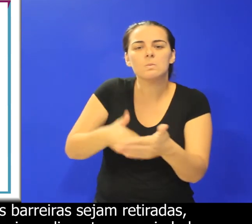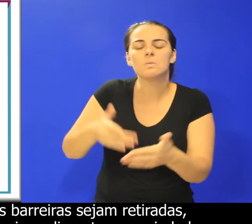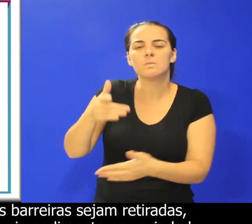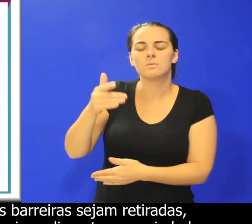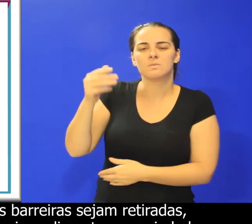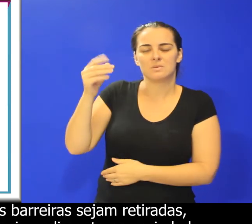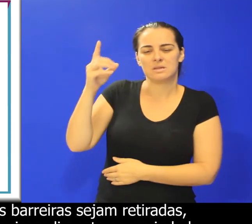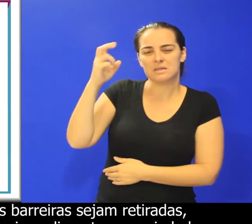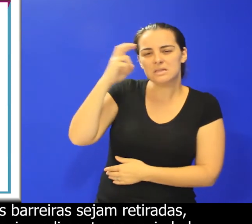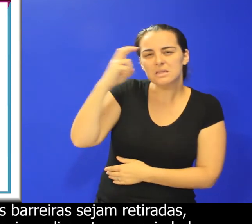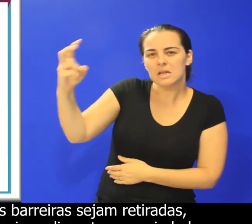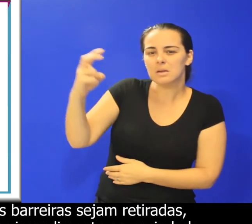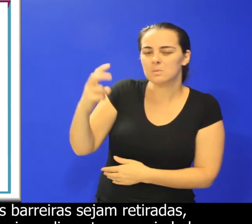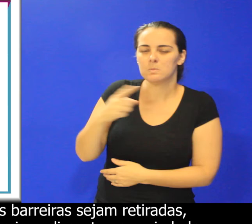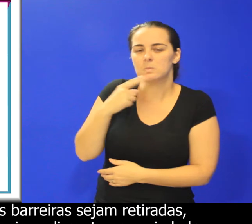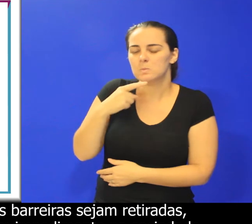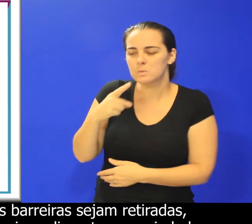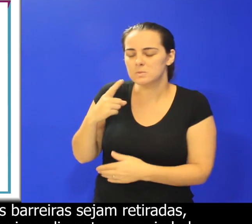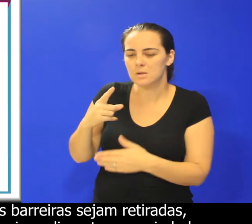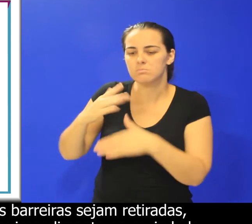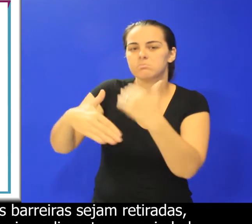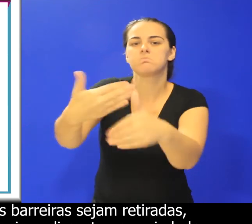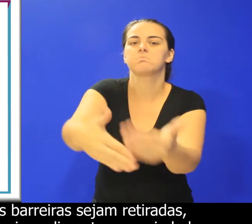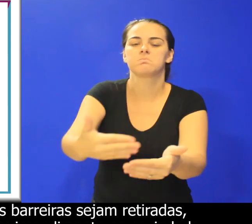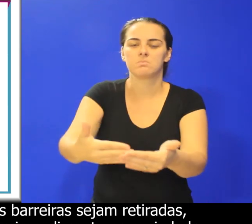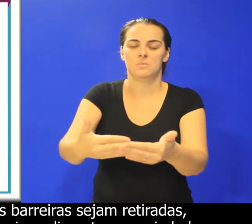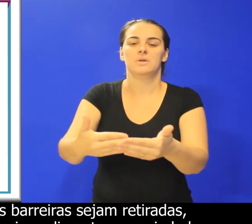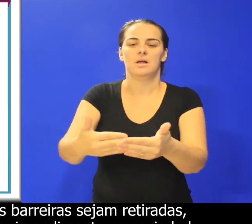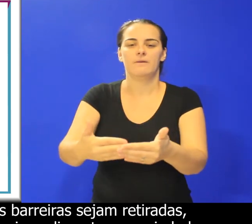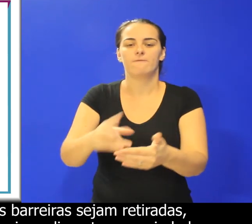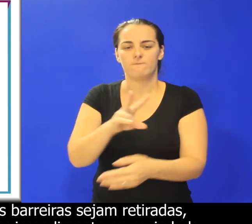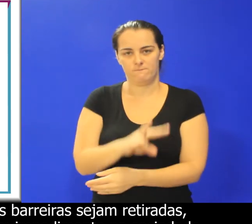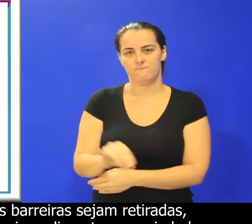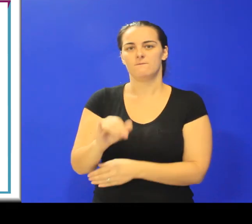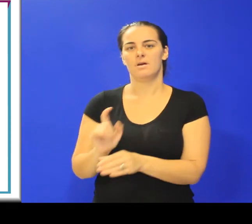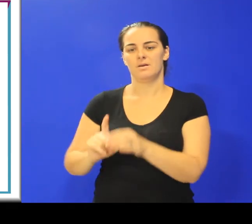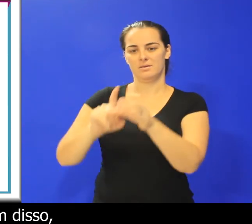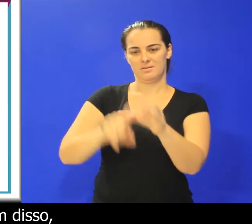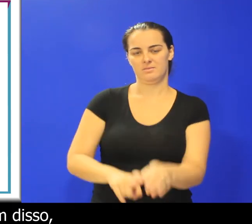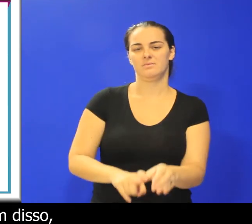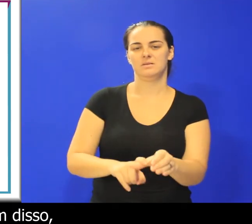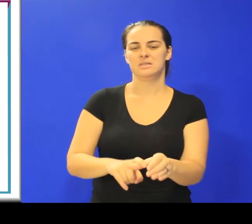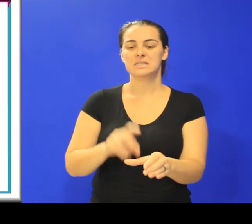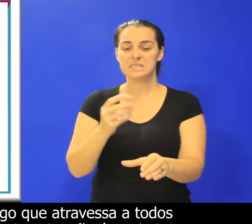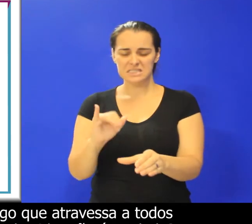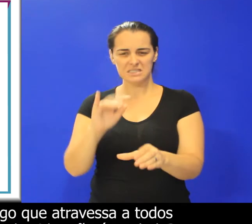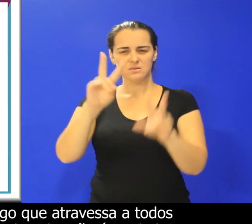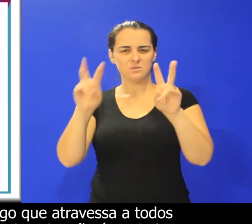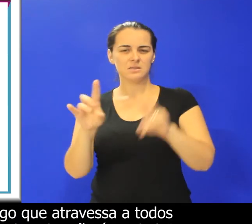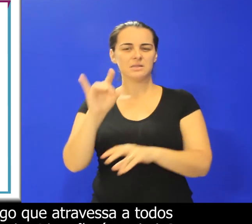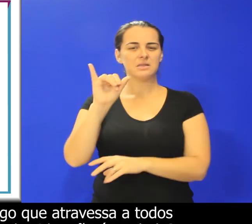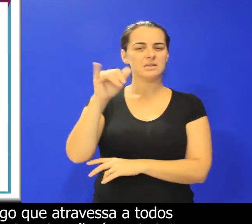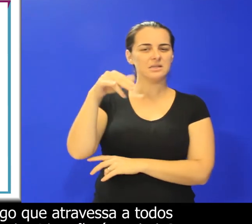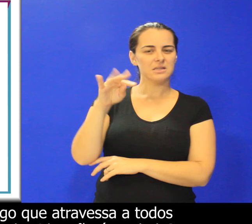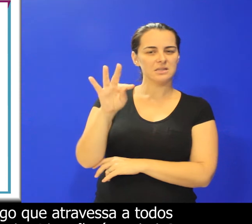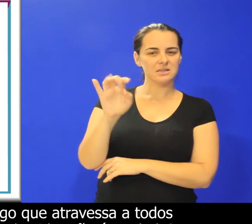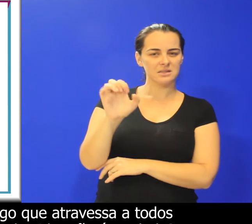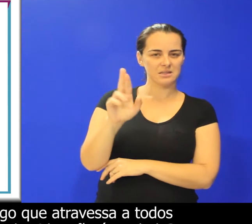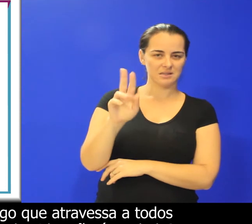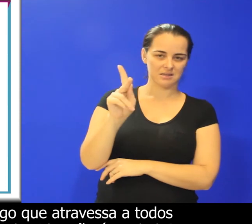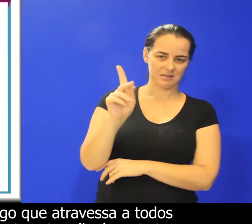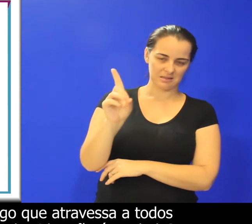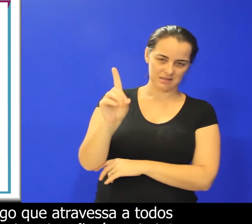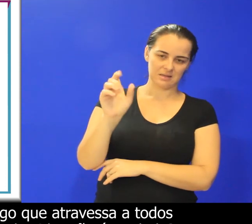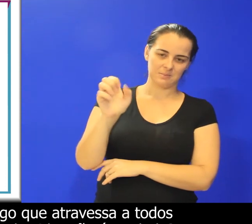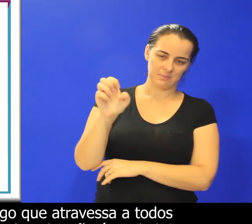quantas barreiras sejam retiradas, ainda experienciarão algum impedimento na sociedade. Além disso, a interdependência é